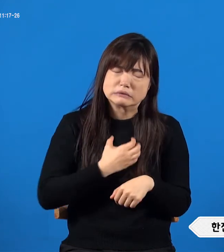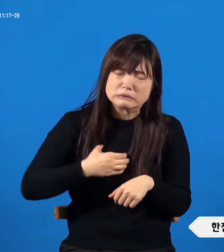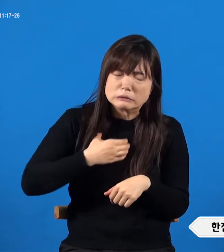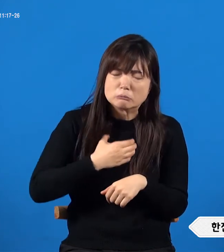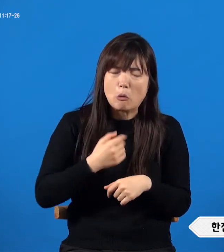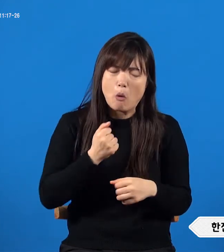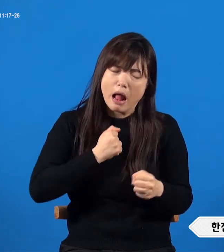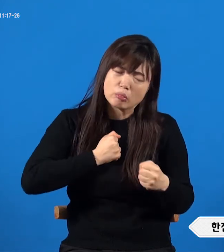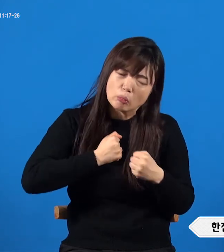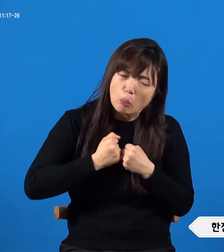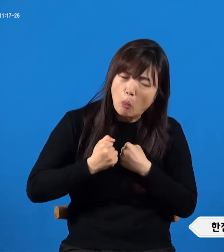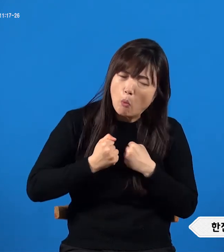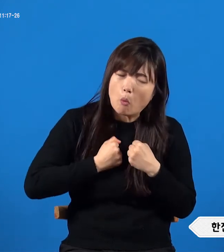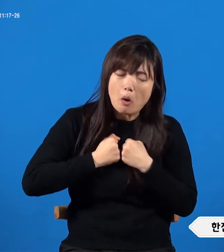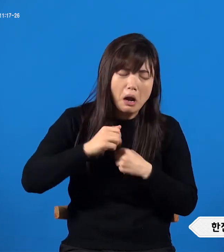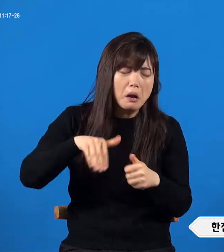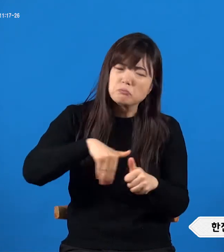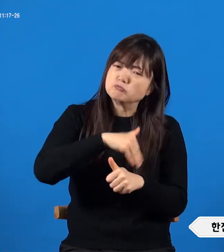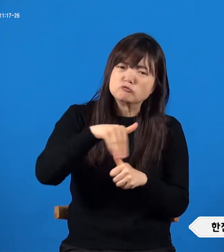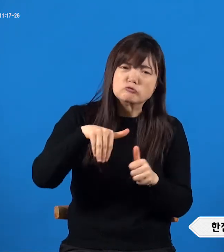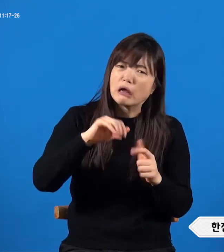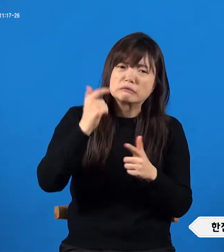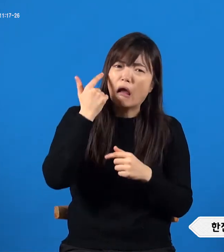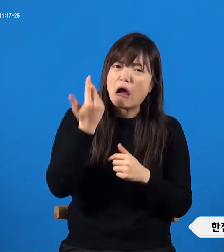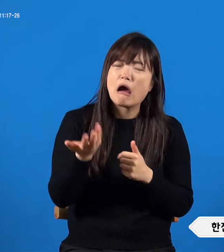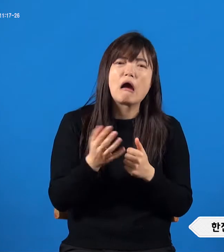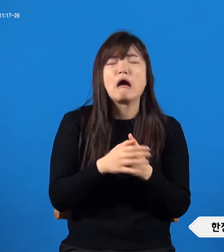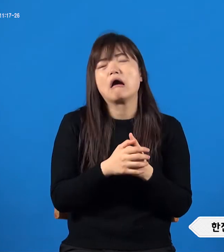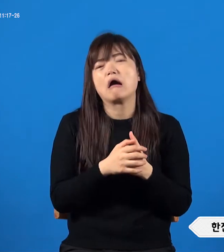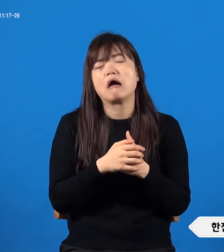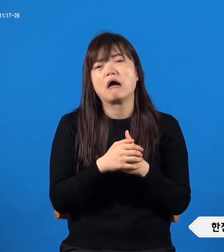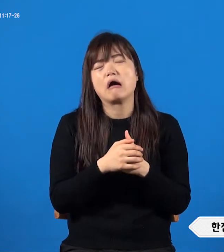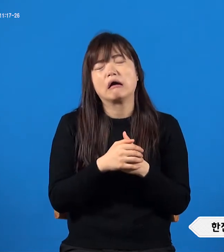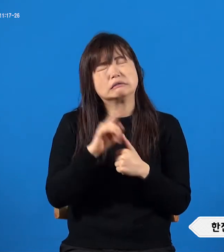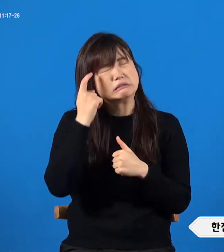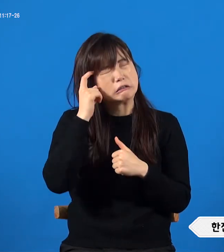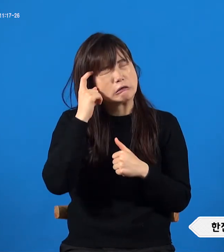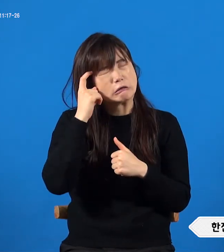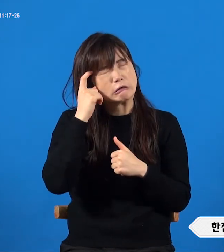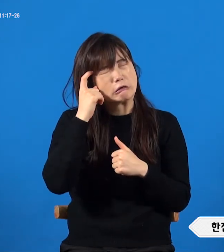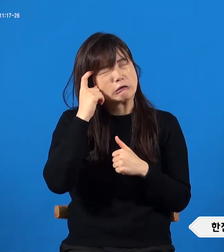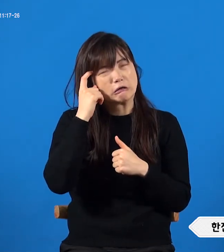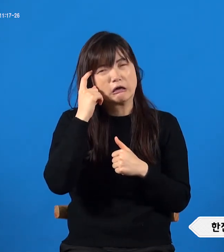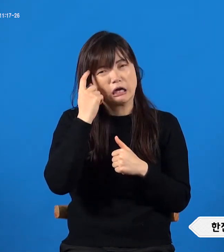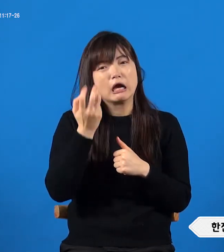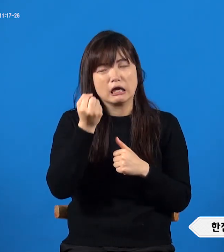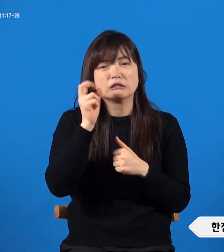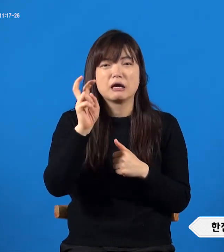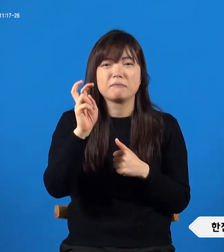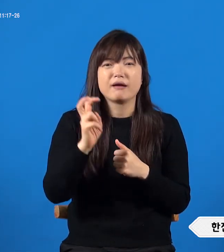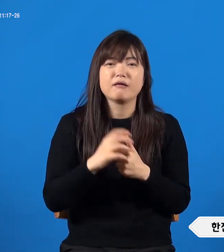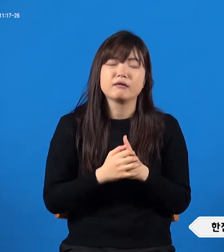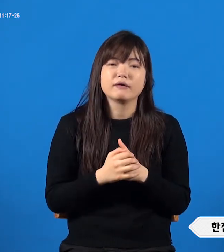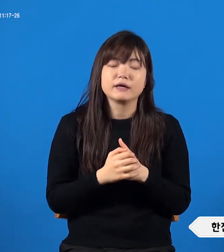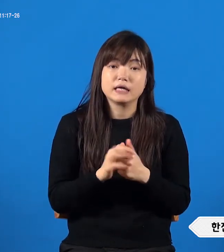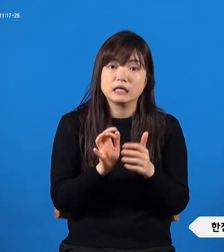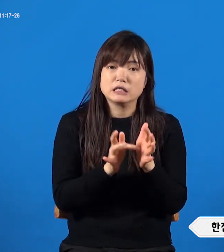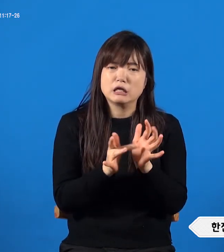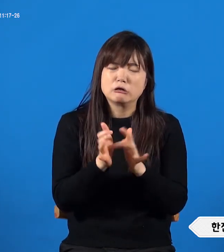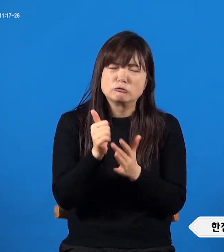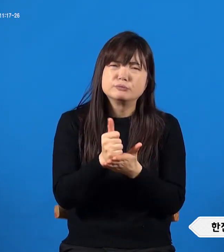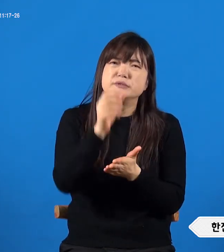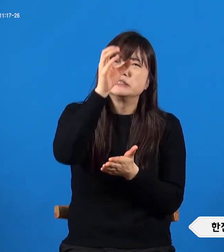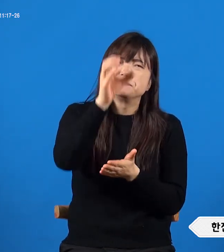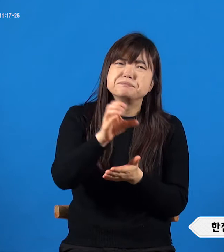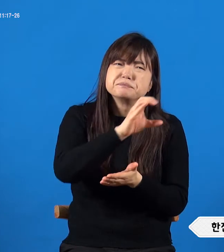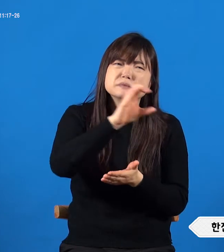슬프고 또 애통하는 그런 분위기여야 되는 것 아닌가, 그런 생각을 이때까지 하셨죠?